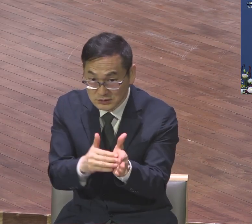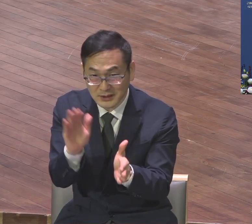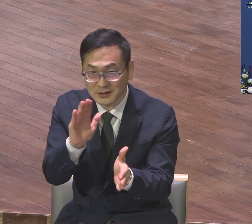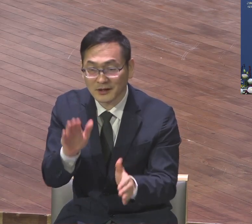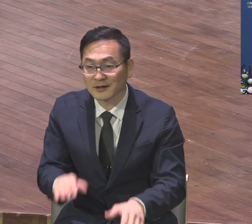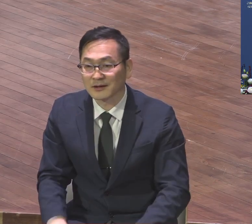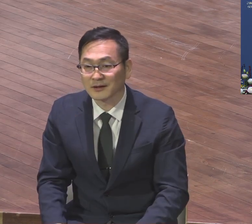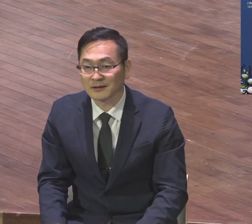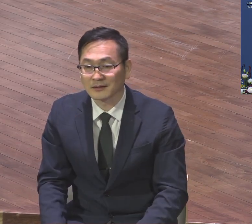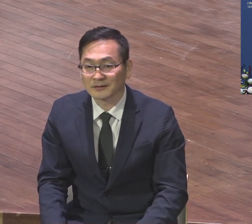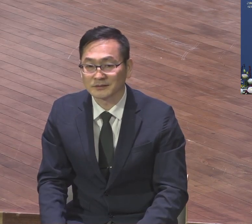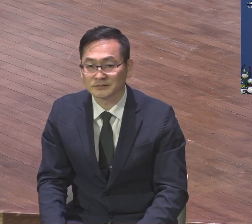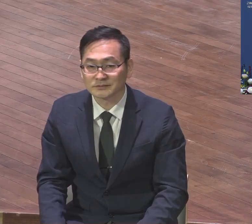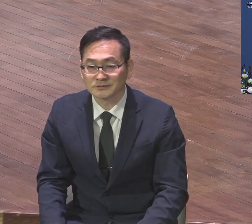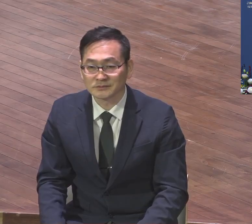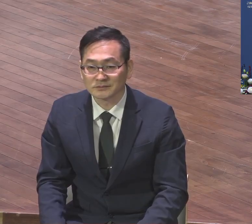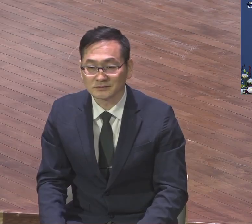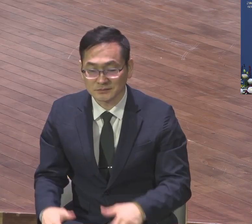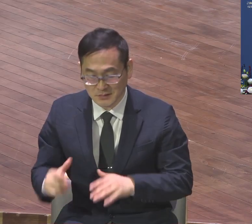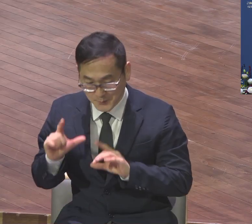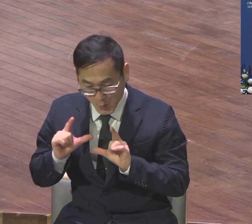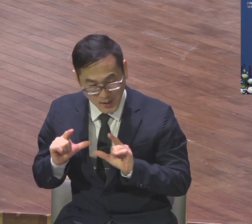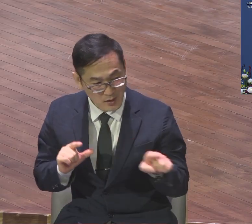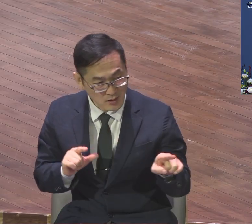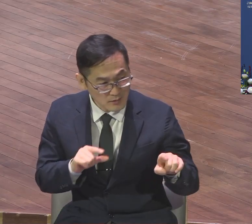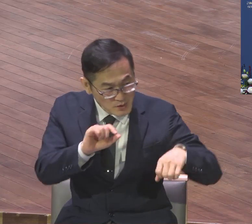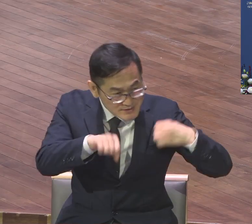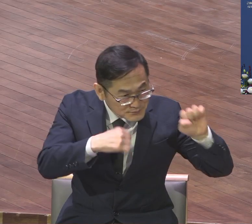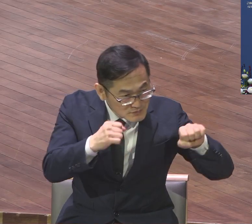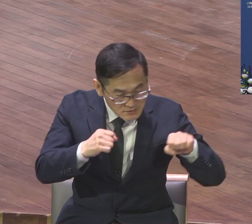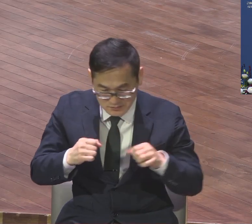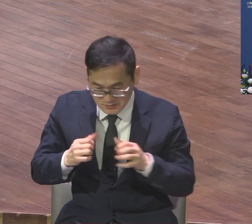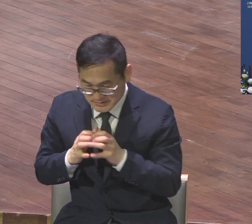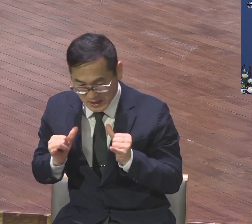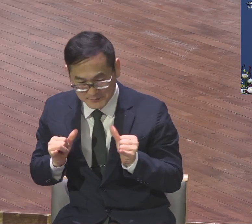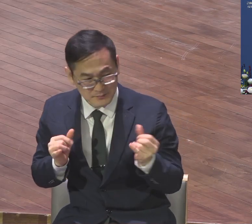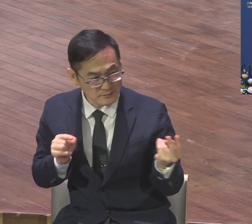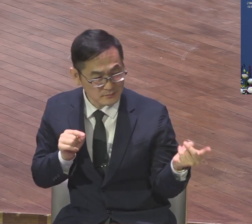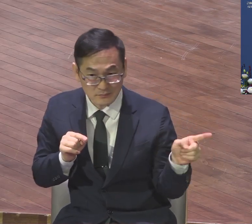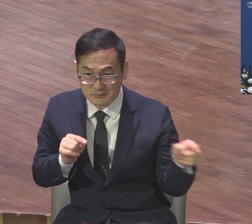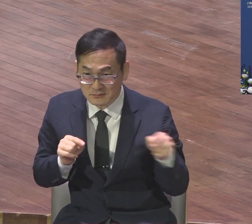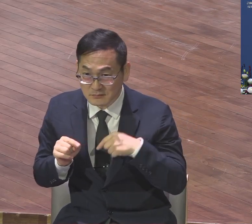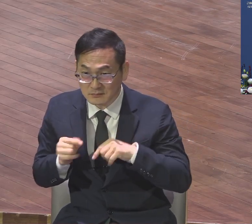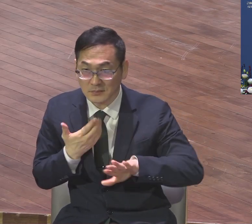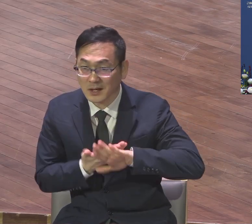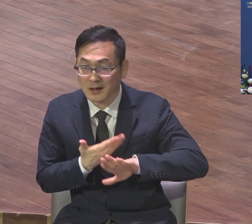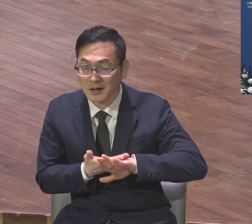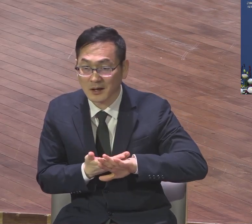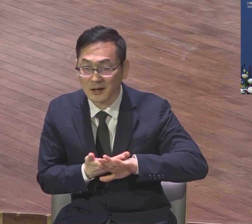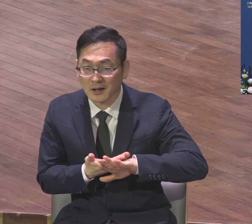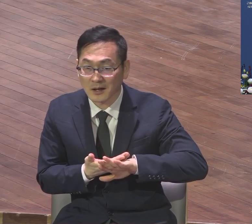생긴 거는 짐승하고 비슷하게 생식기는 생겼는데 사람은 다릅니다.